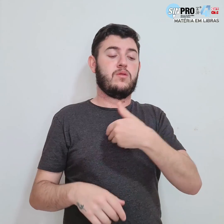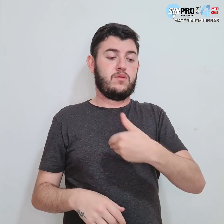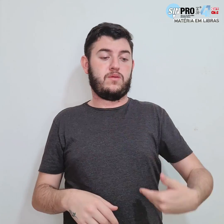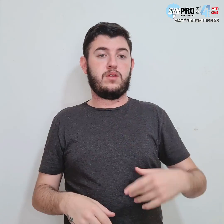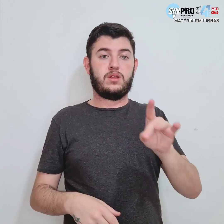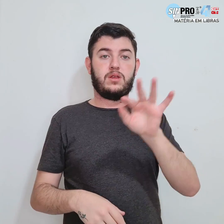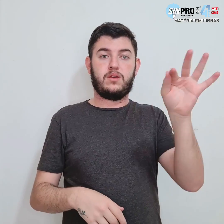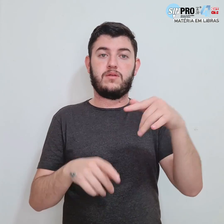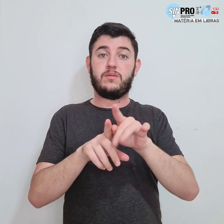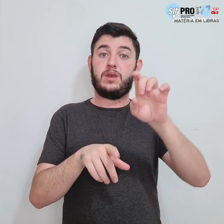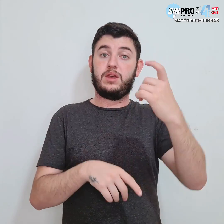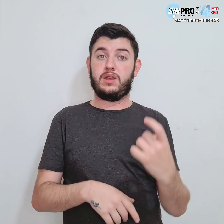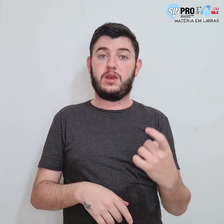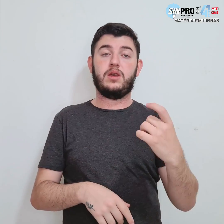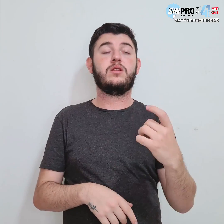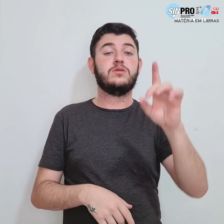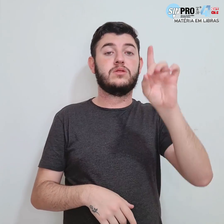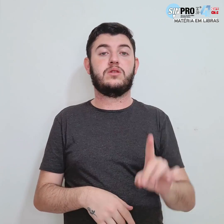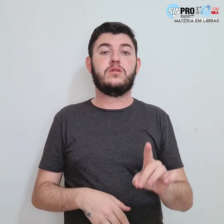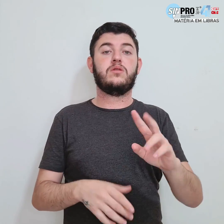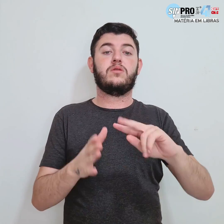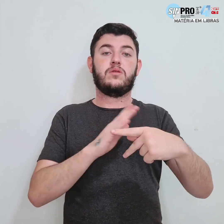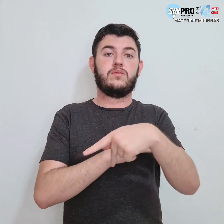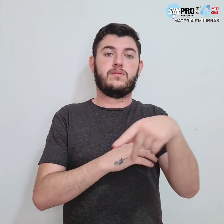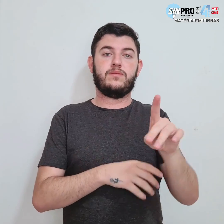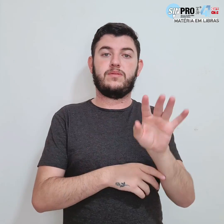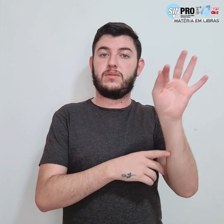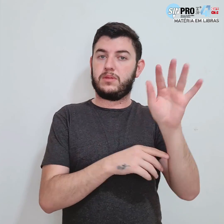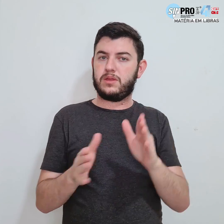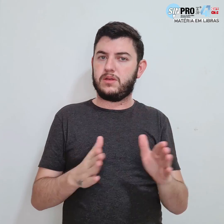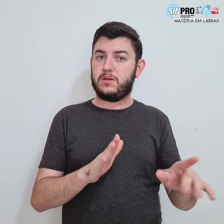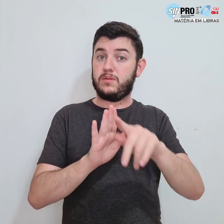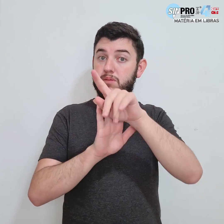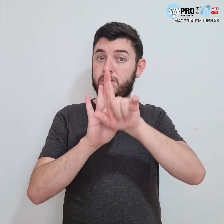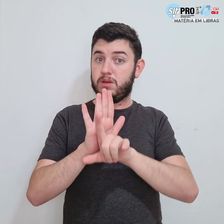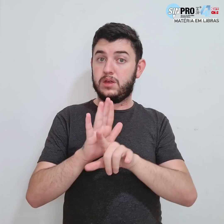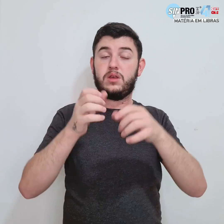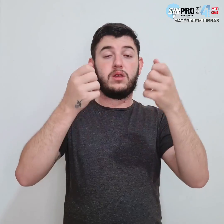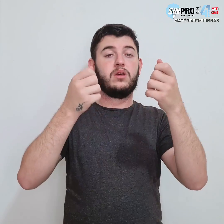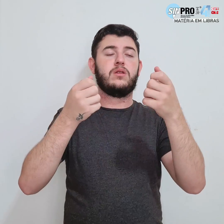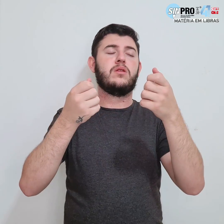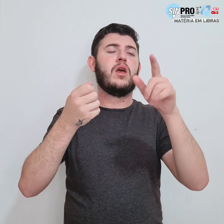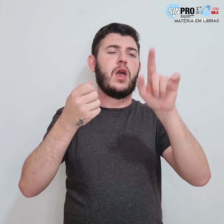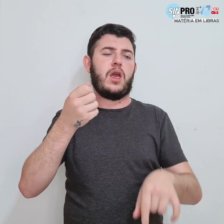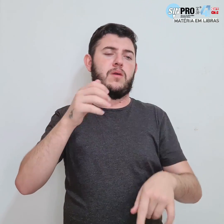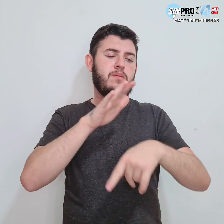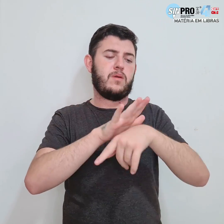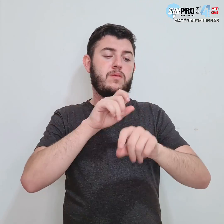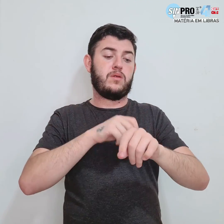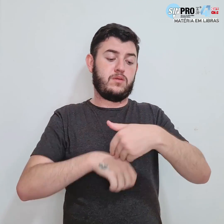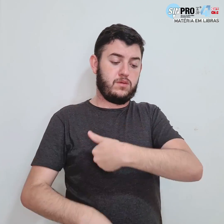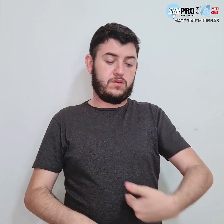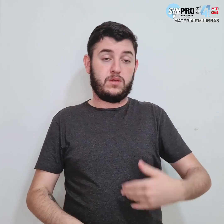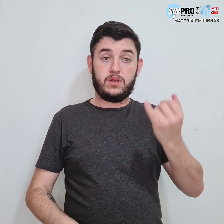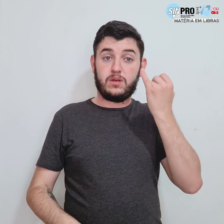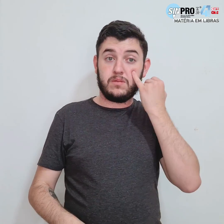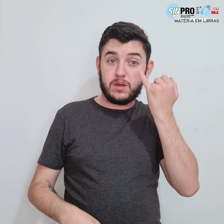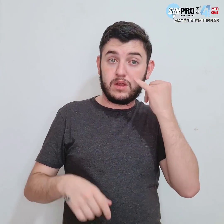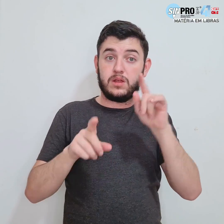e ex-diretor do Simpro-DF. O PL, segundo ele, reafirma a opção do governo ibanês e a